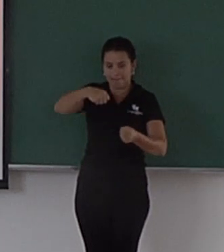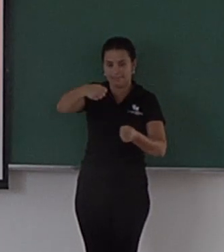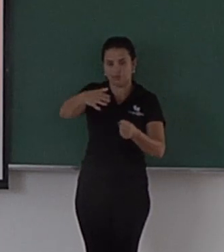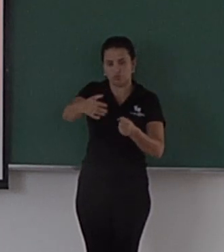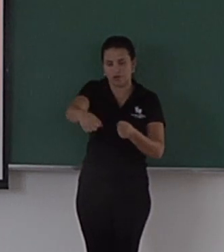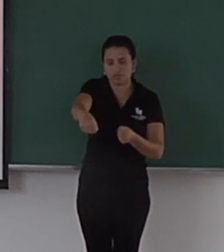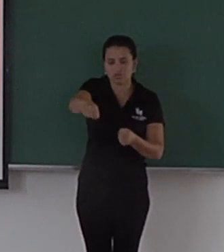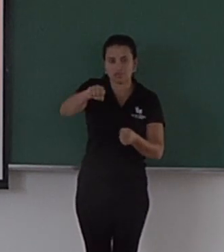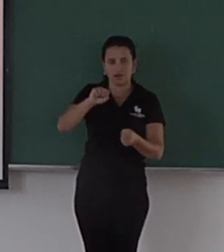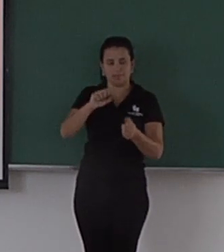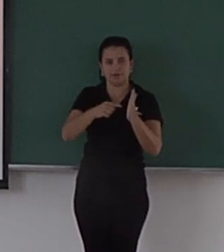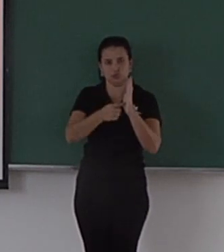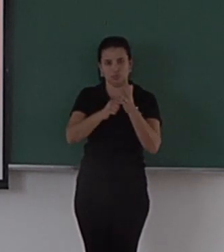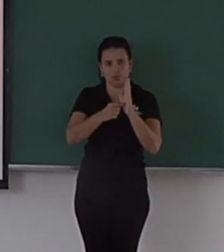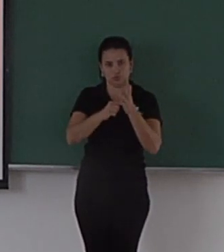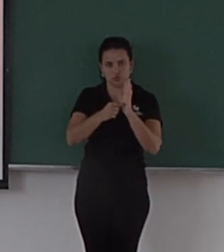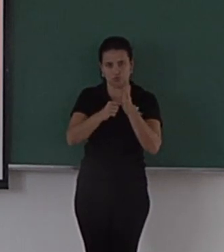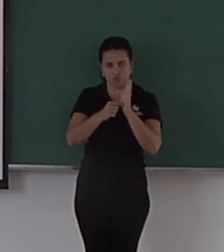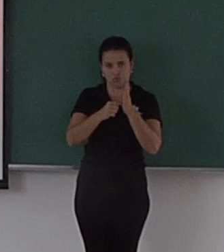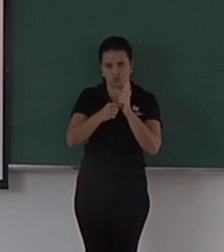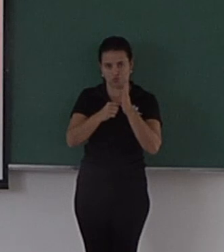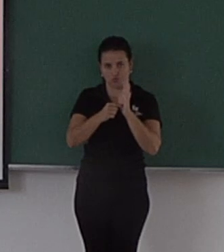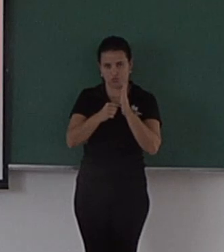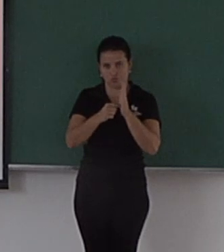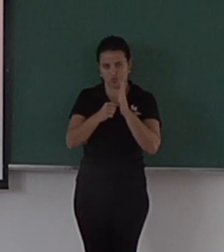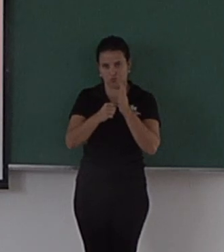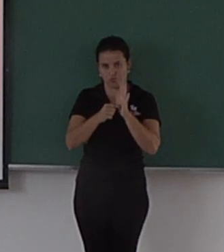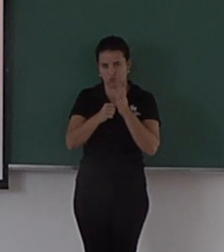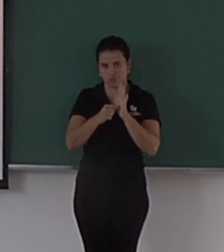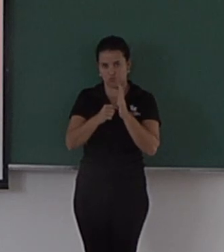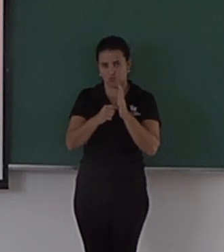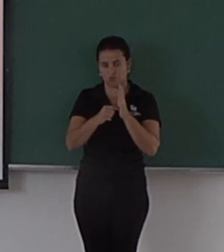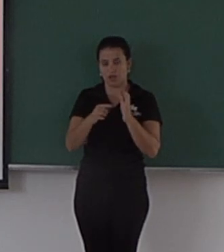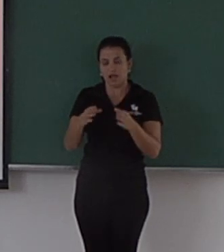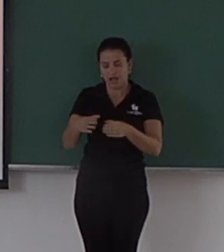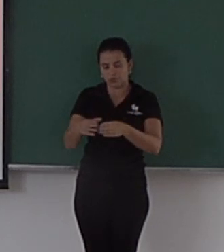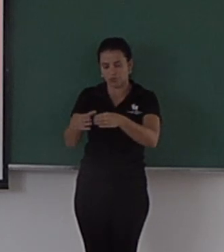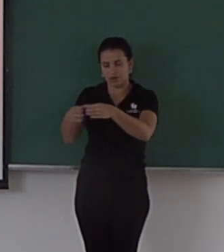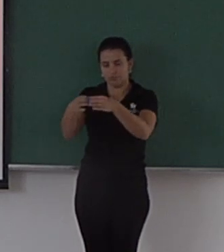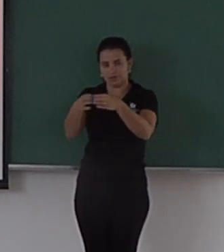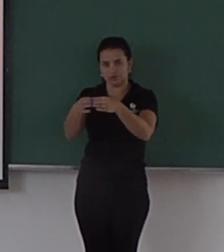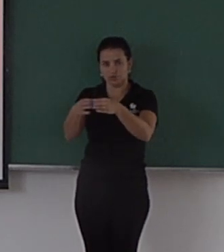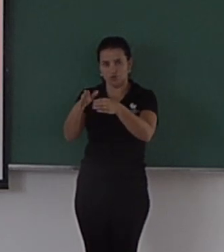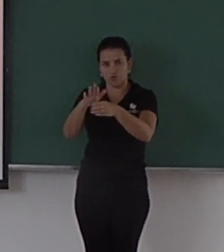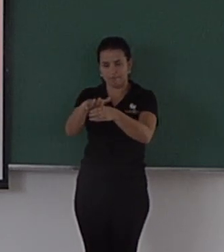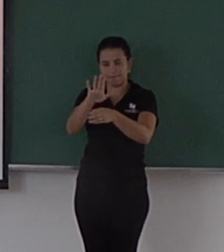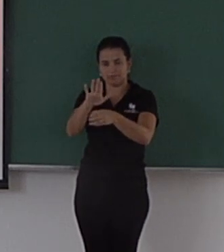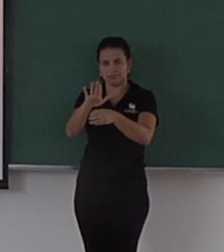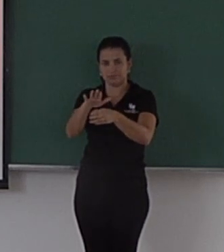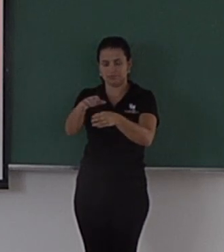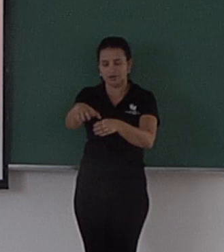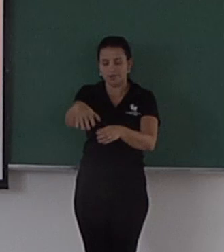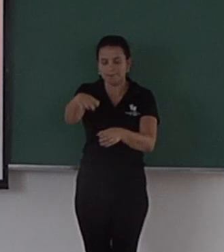tampa do motor, e quando ele abriu, a tampa do carburador estava solta, estava mal encaixada, e quando ele